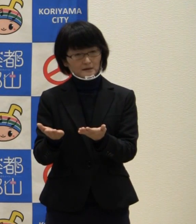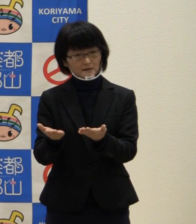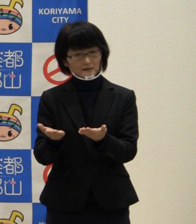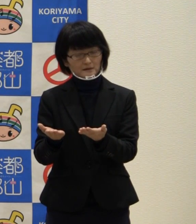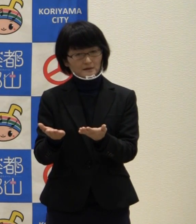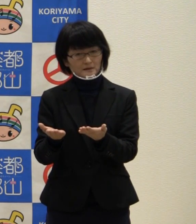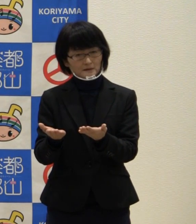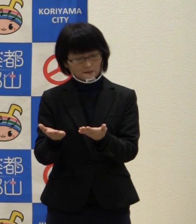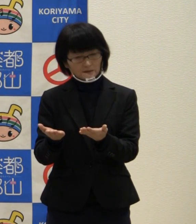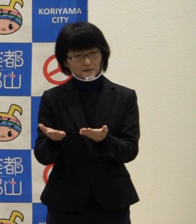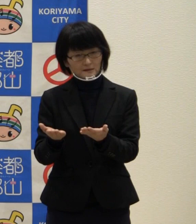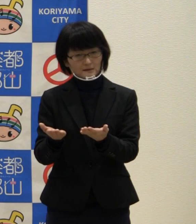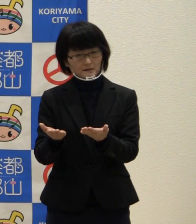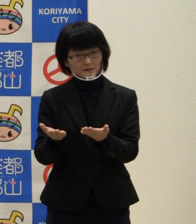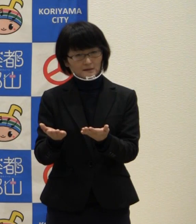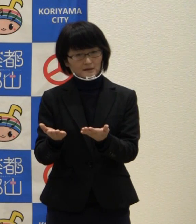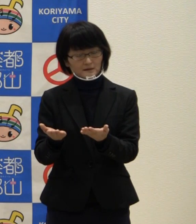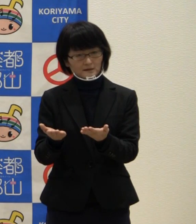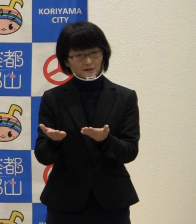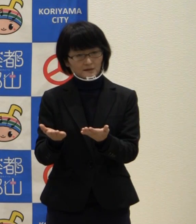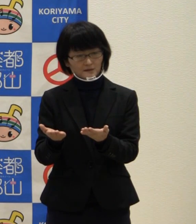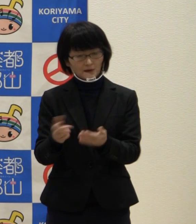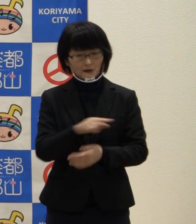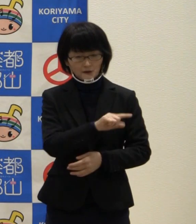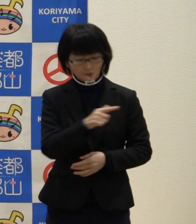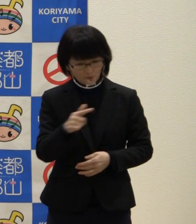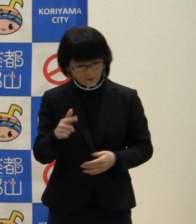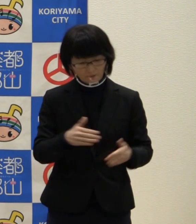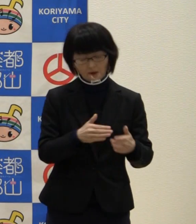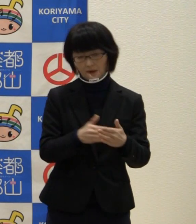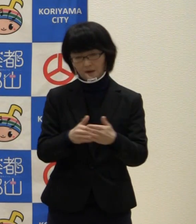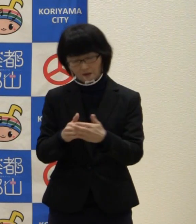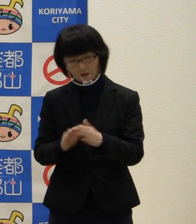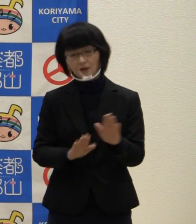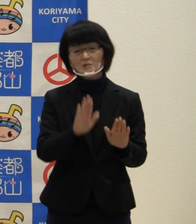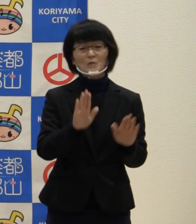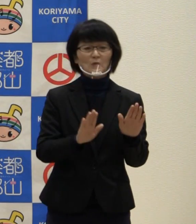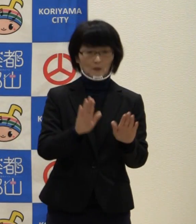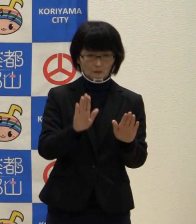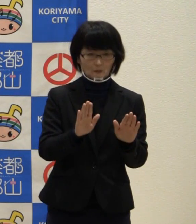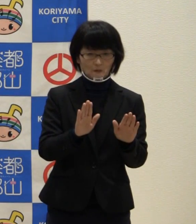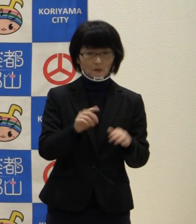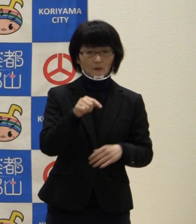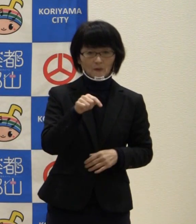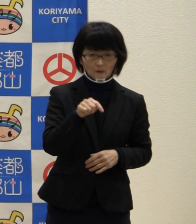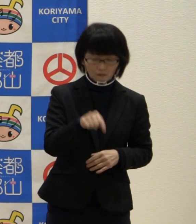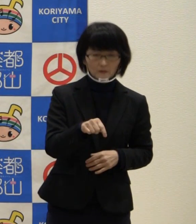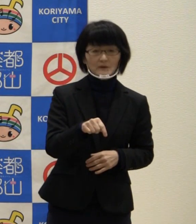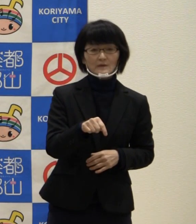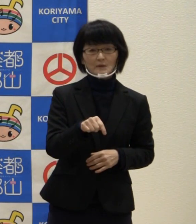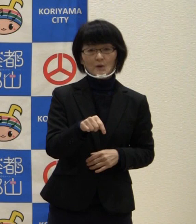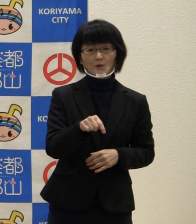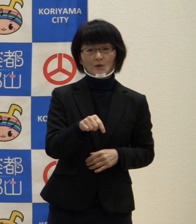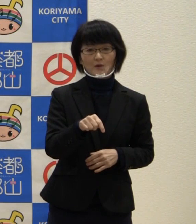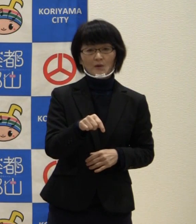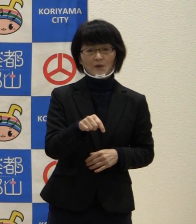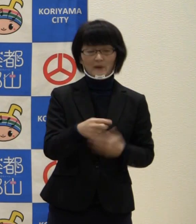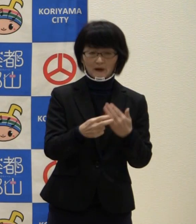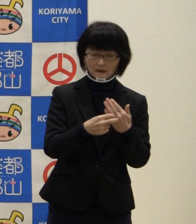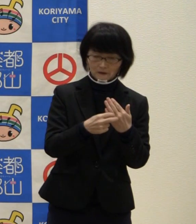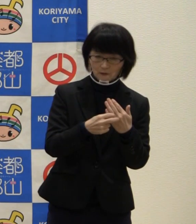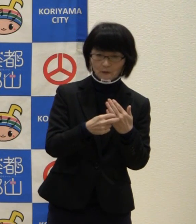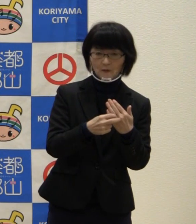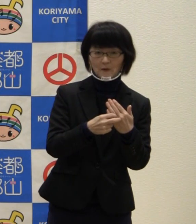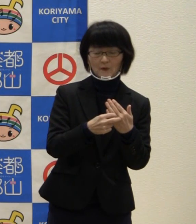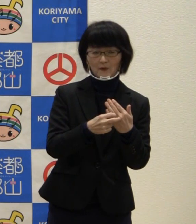予知困難なさまざまな危機的状況があるわけですが、その場合においてもですね医療サービス